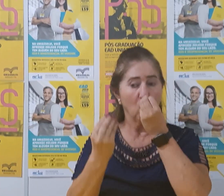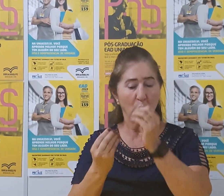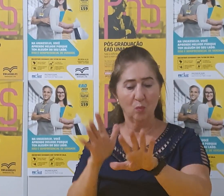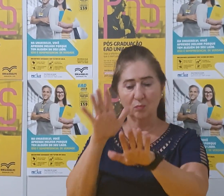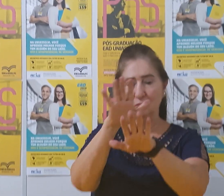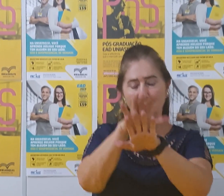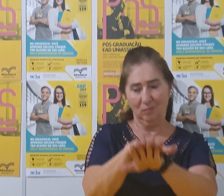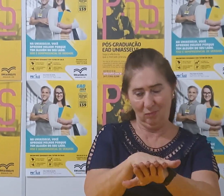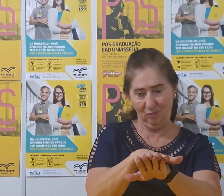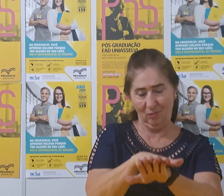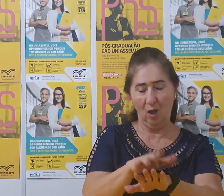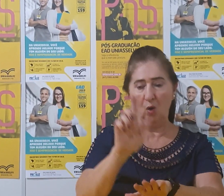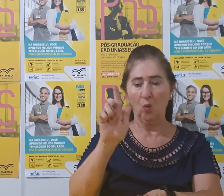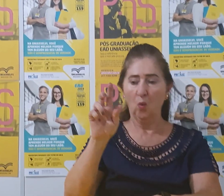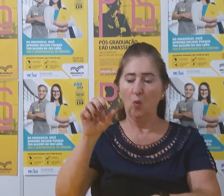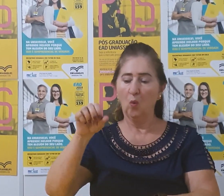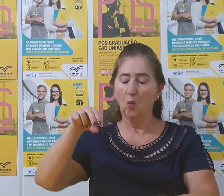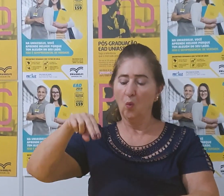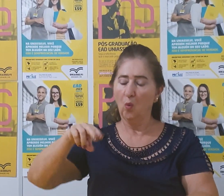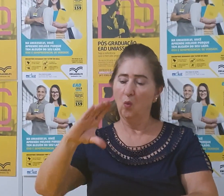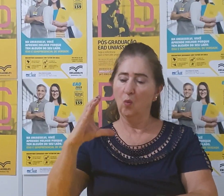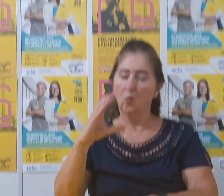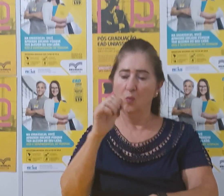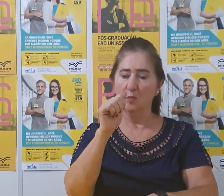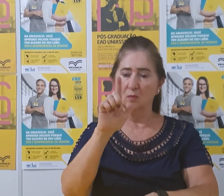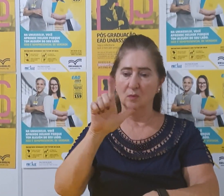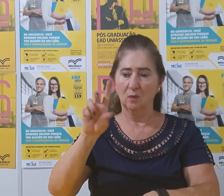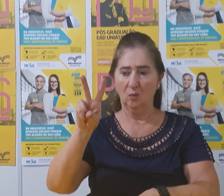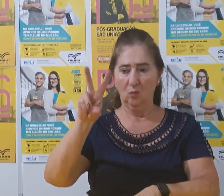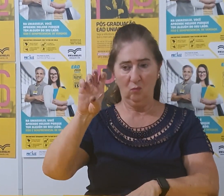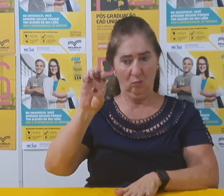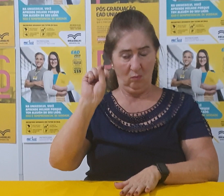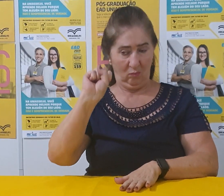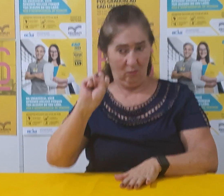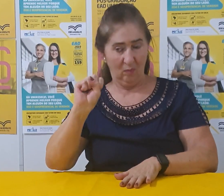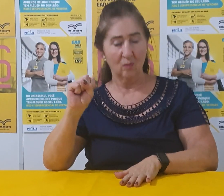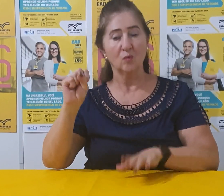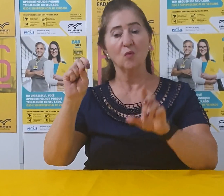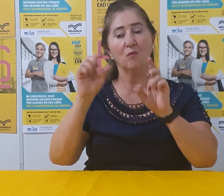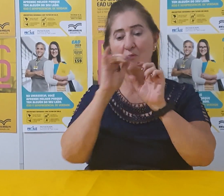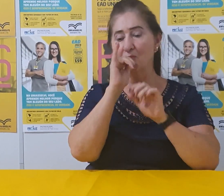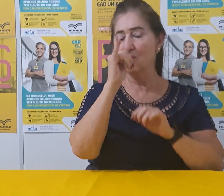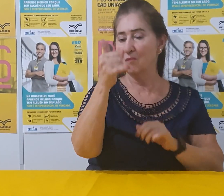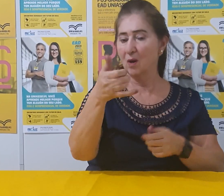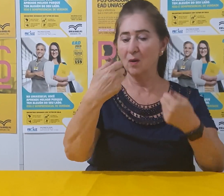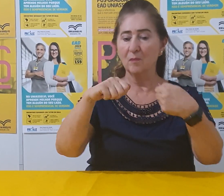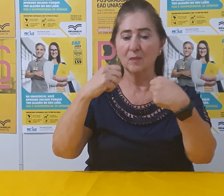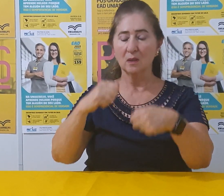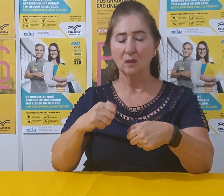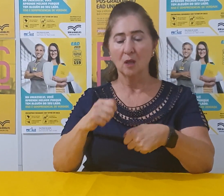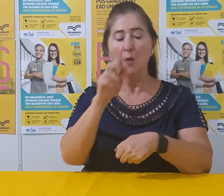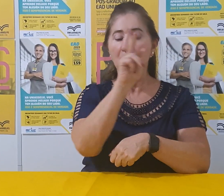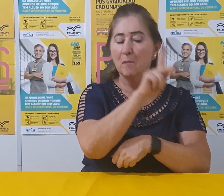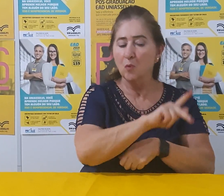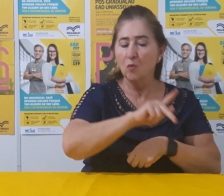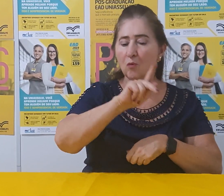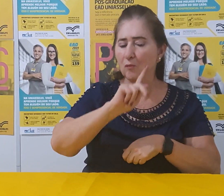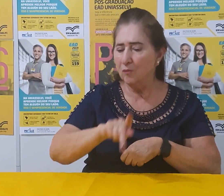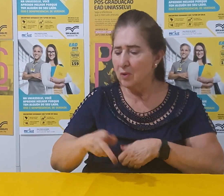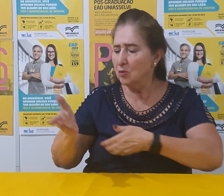Para Gonçalves, é preciso que os profissionais envolvidos com o ato educativo do aluno surdo